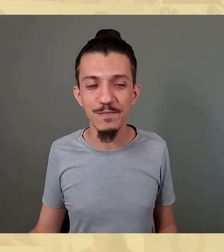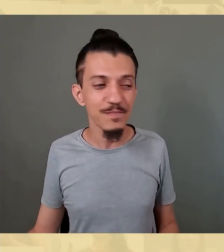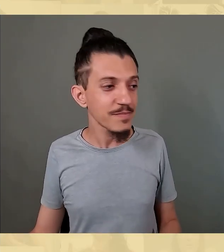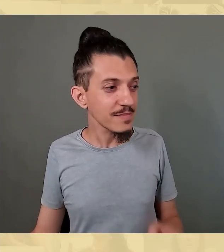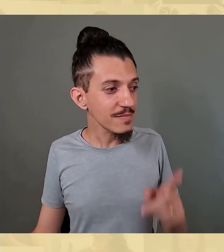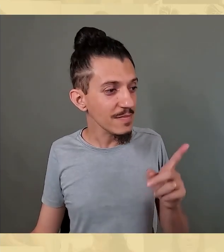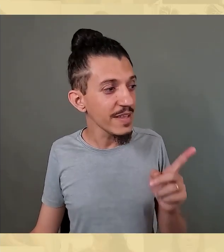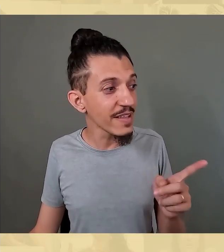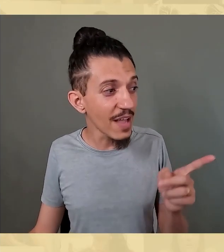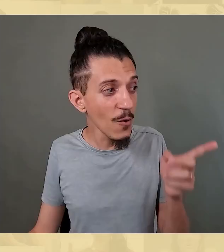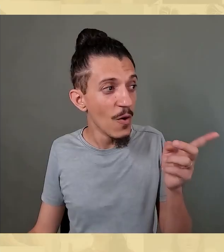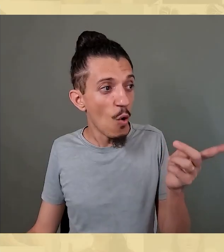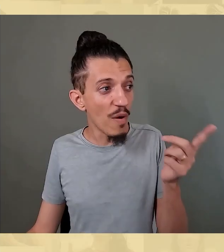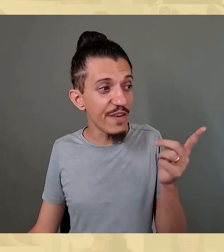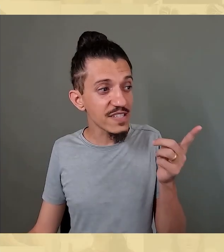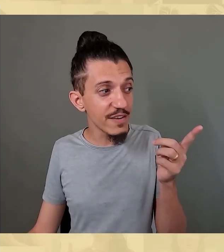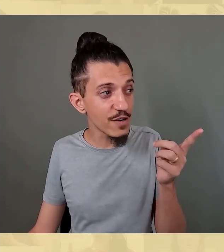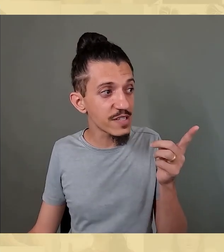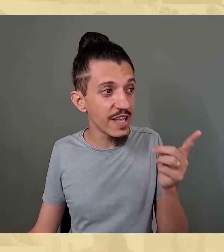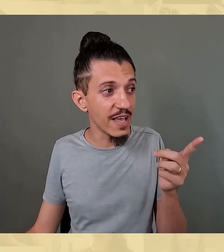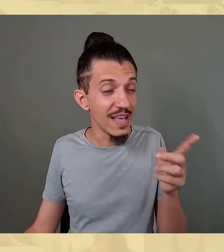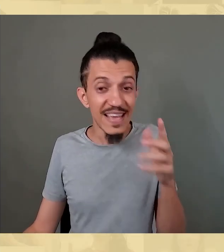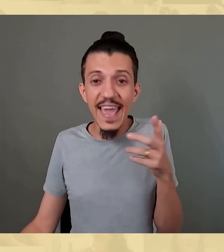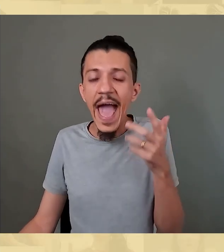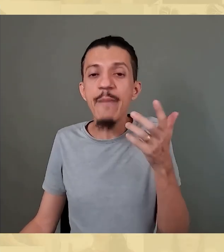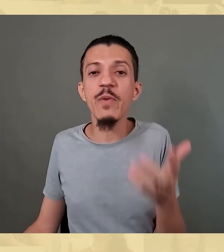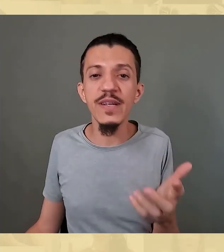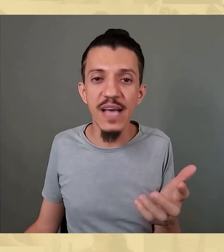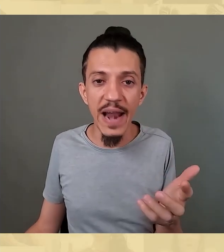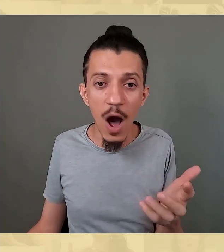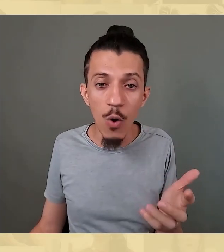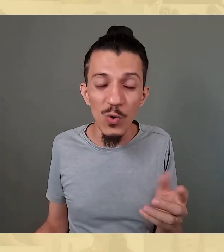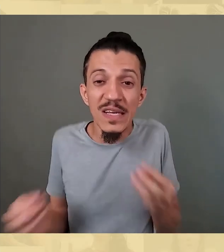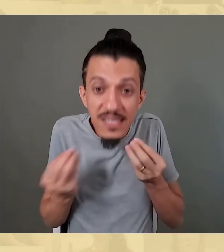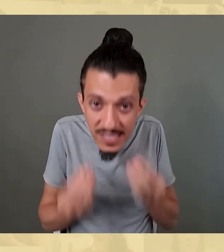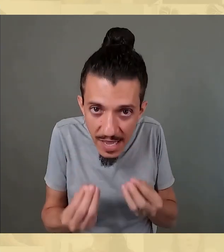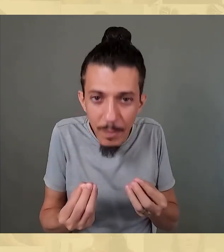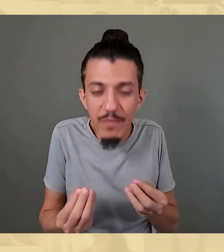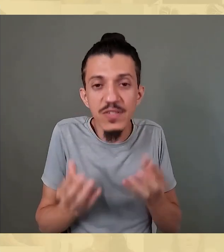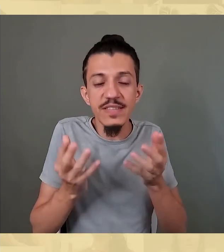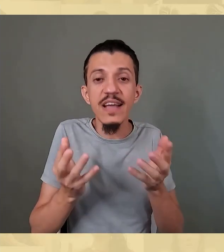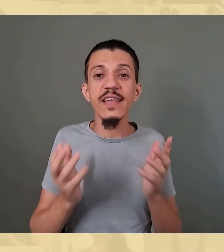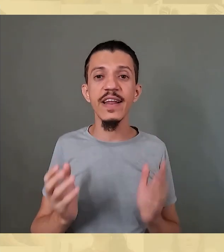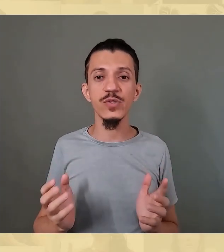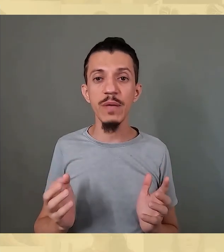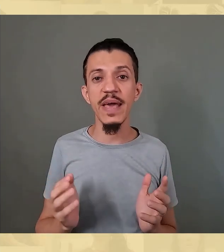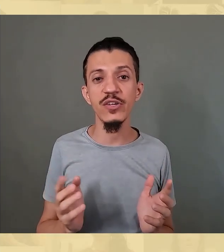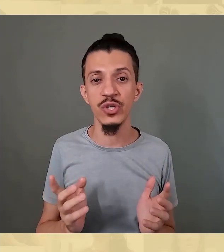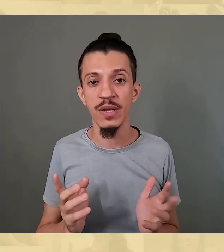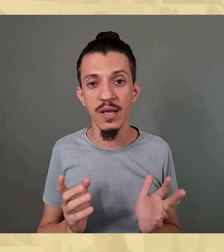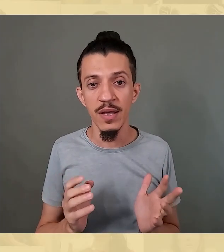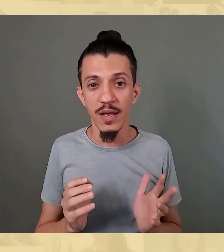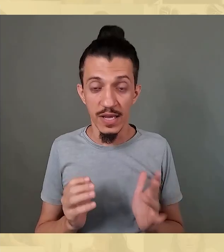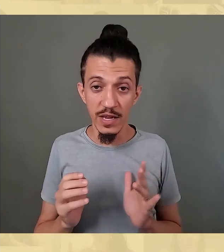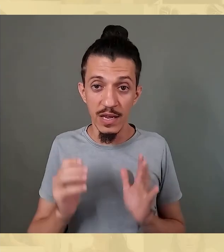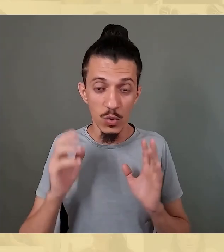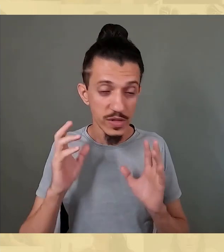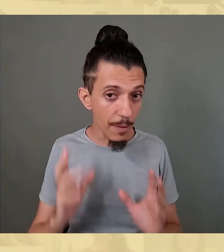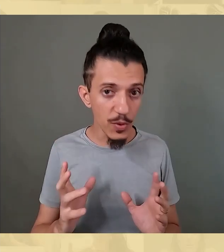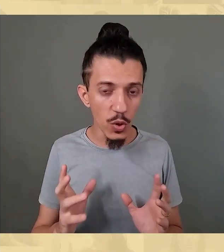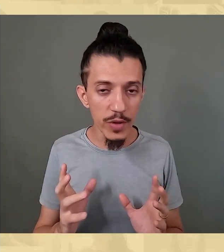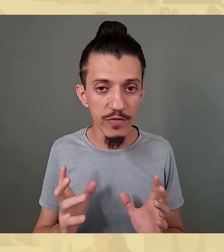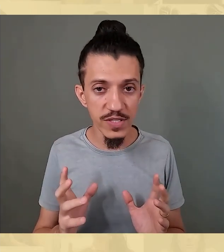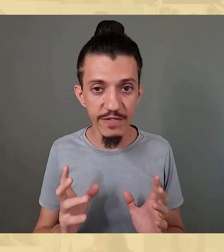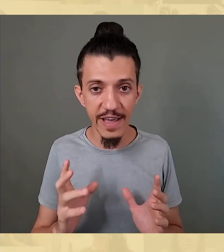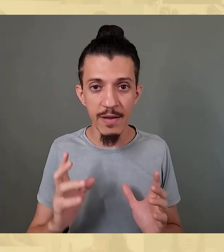alunos. Então, uma vez que você quer memorizar algo, sempre você tem que ter isso em mente. E o